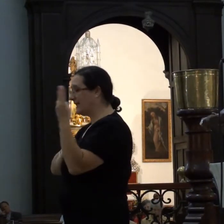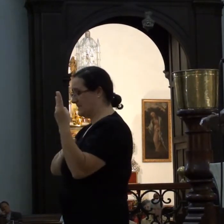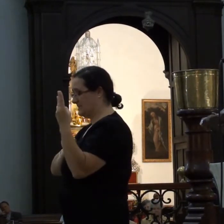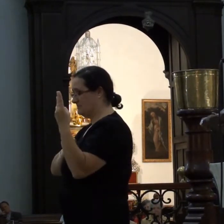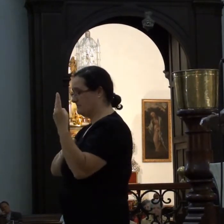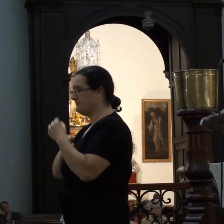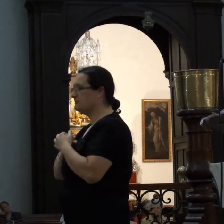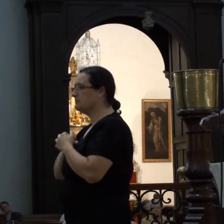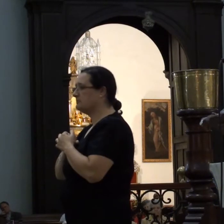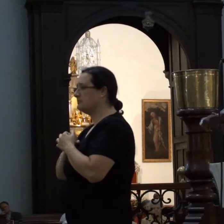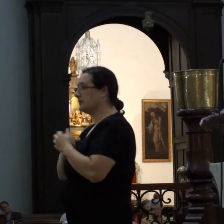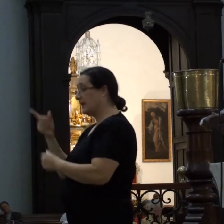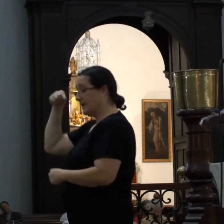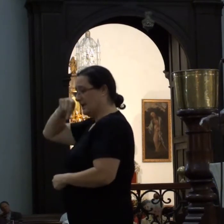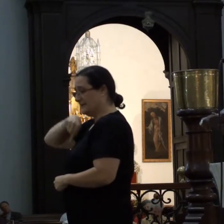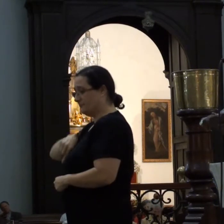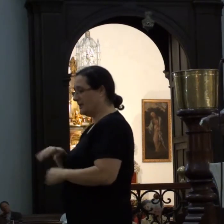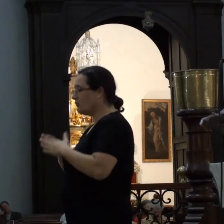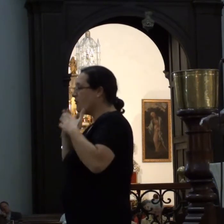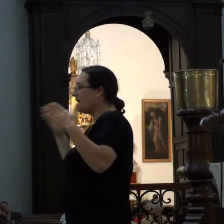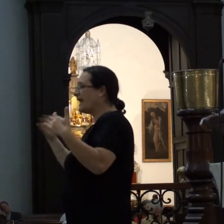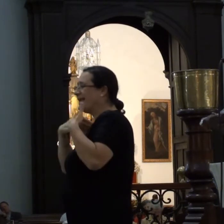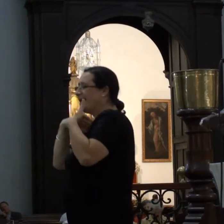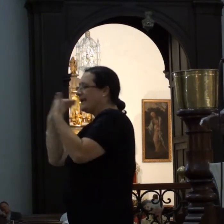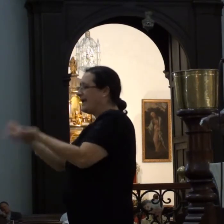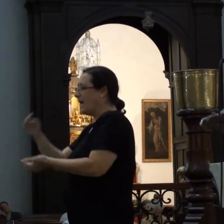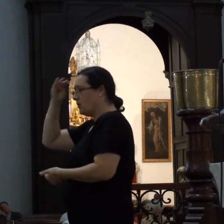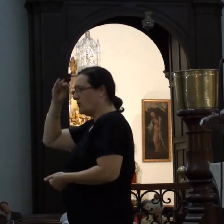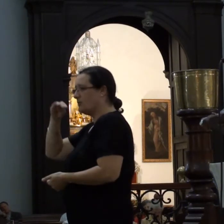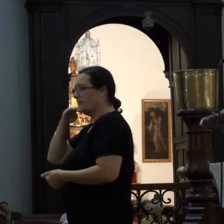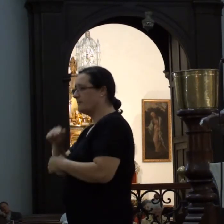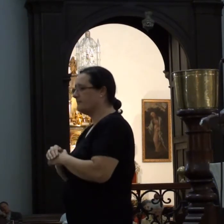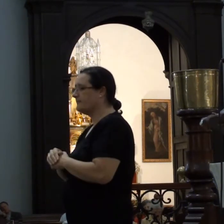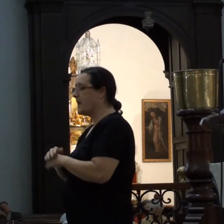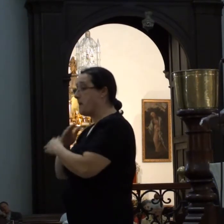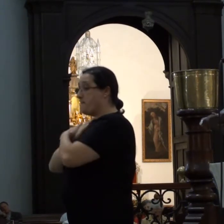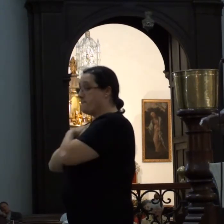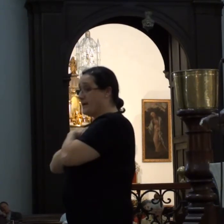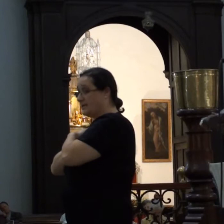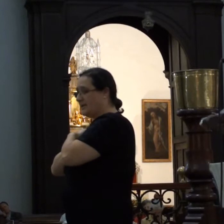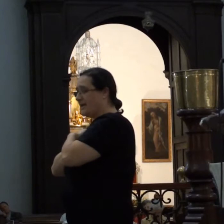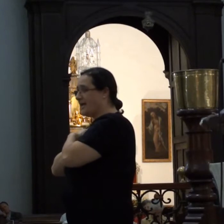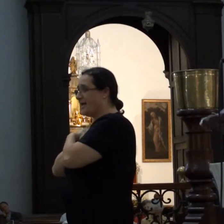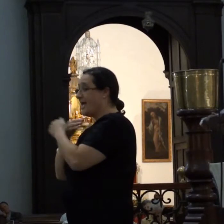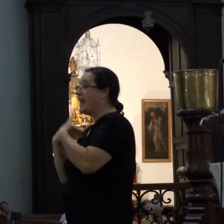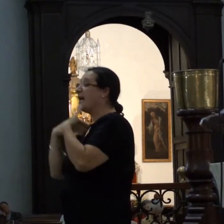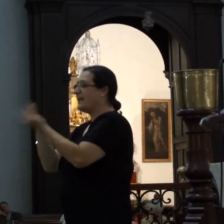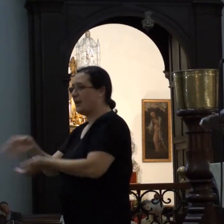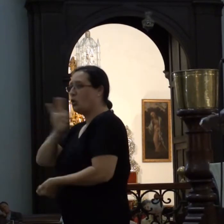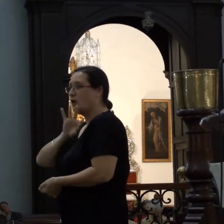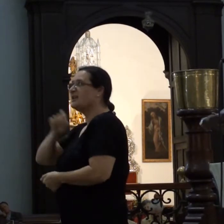el espíritu el dar regalo del padre María nos la regaló el